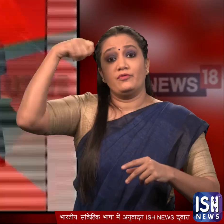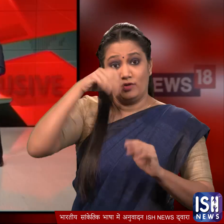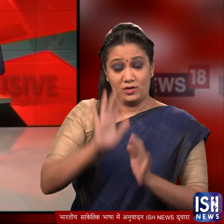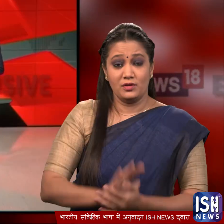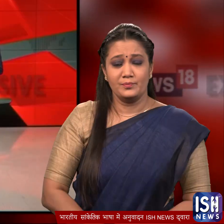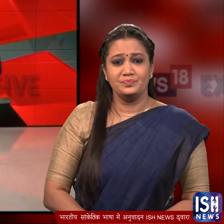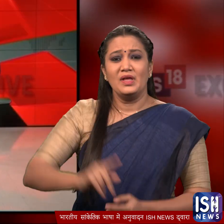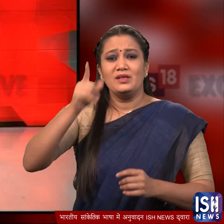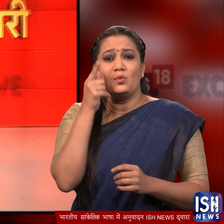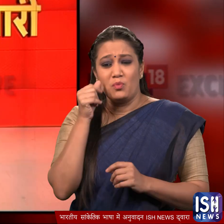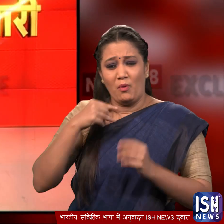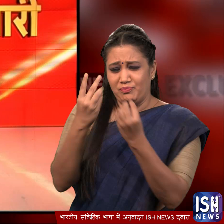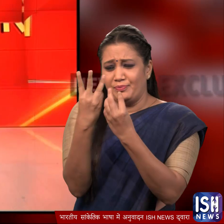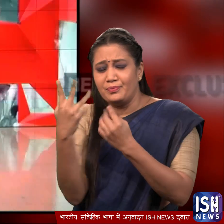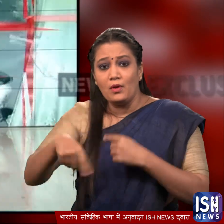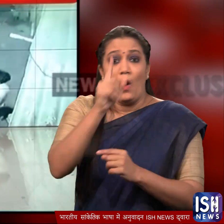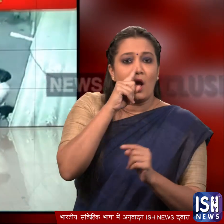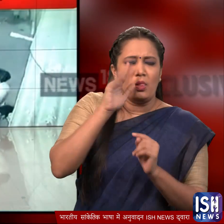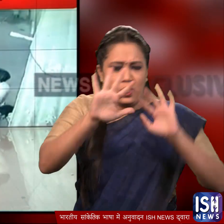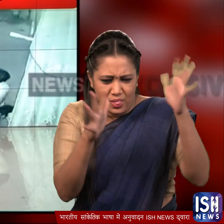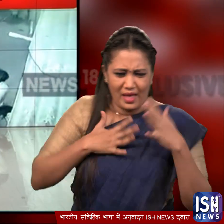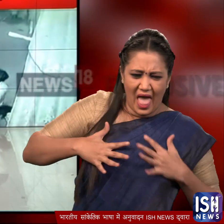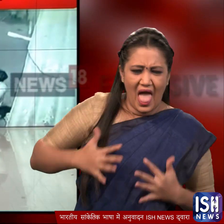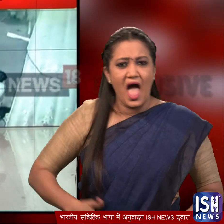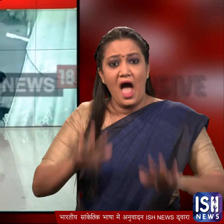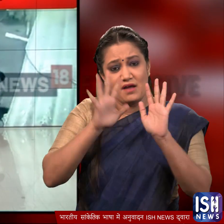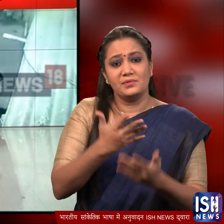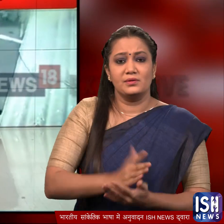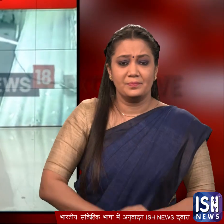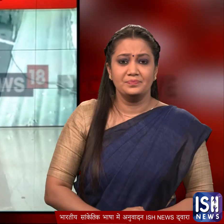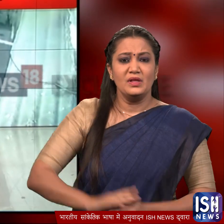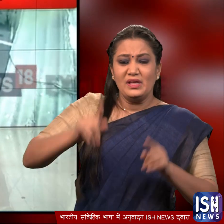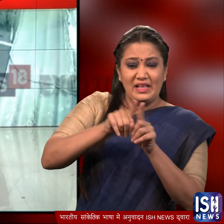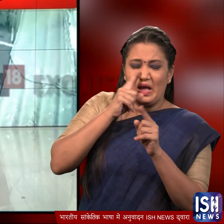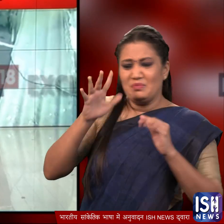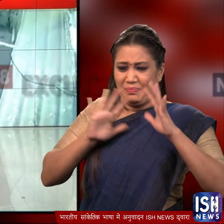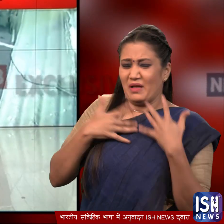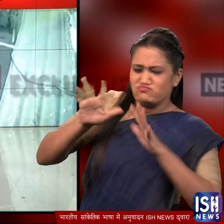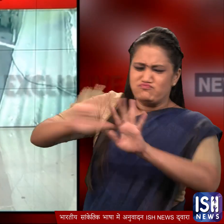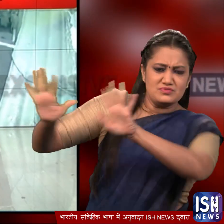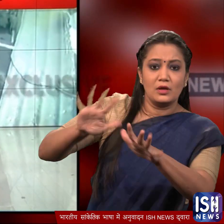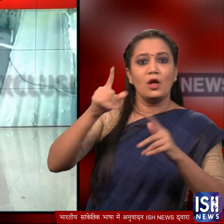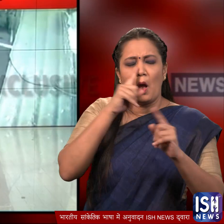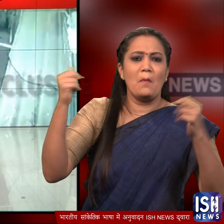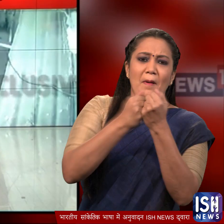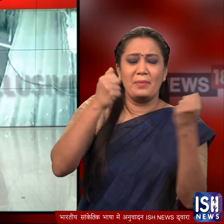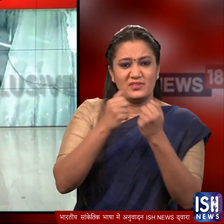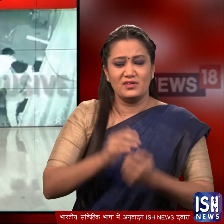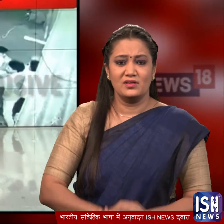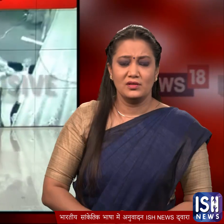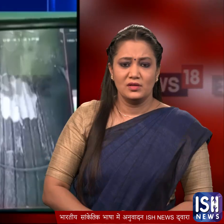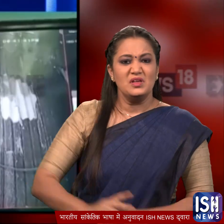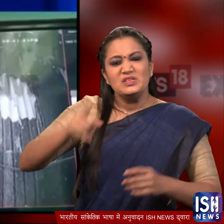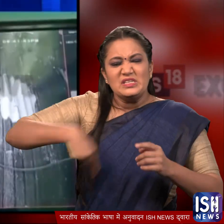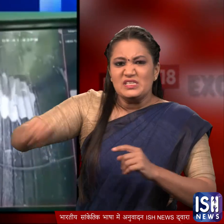वाला वीडियो सामने आया, जिसमें कुछ लड़के एक लड़की के साथ छेड़छाड़ करते दिखे। छेड़छाड़ का विरोध करने पर उन आरोपियों ने लड़की के साथ मारपीट